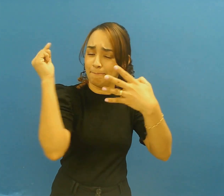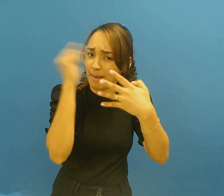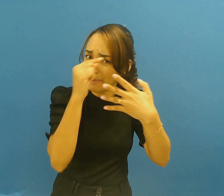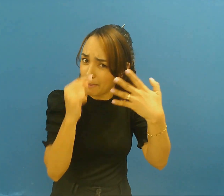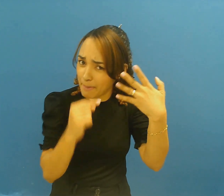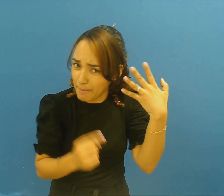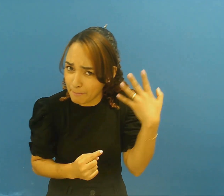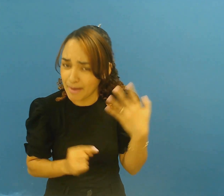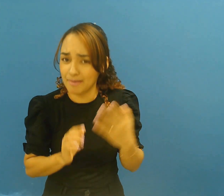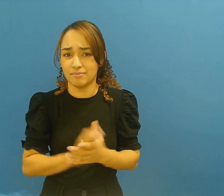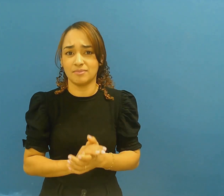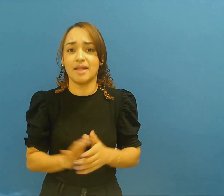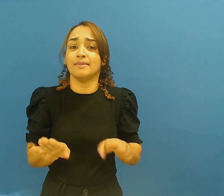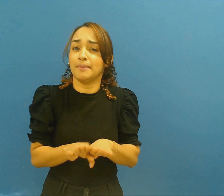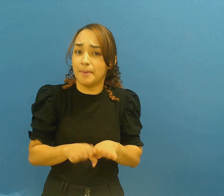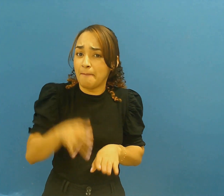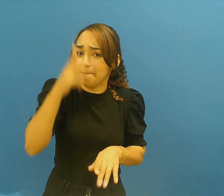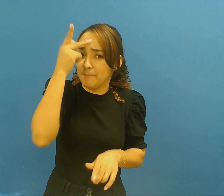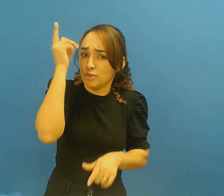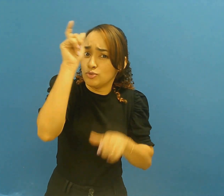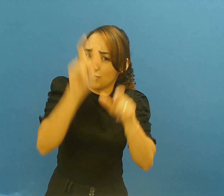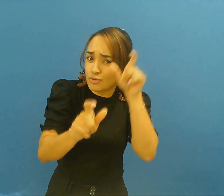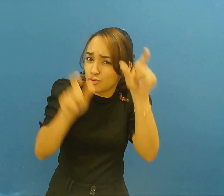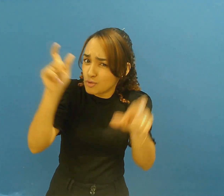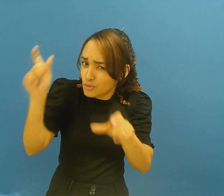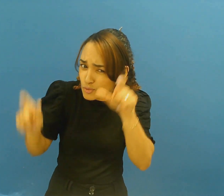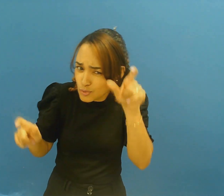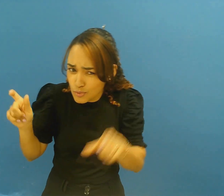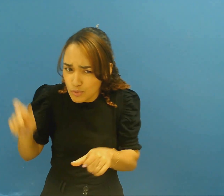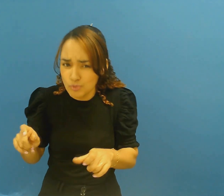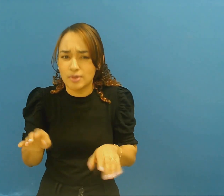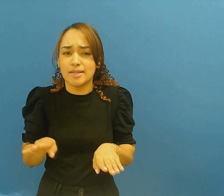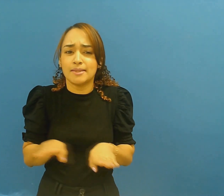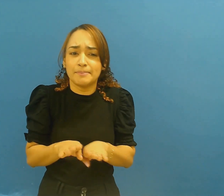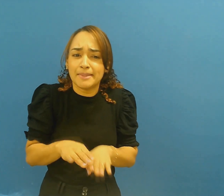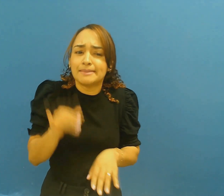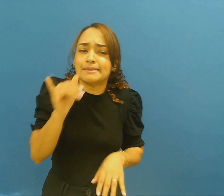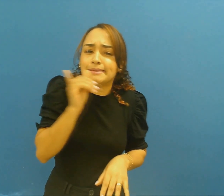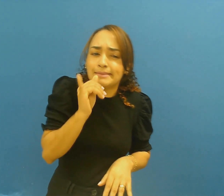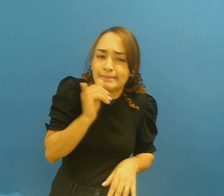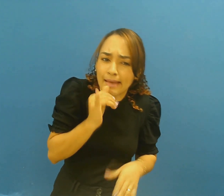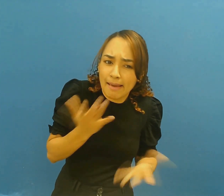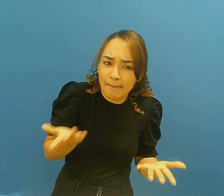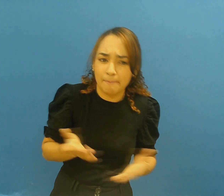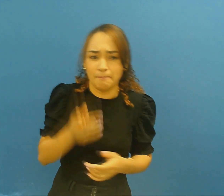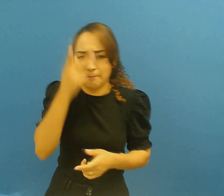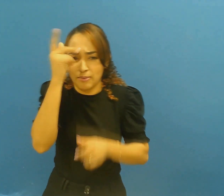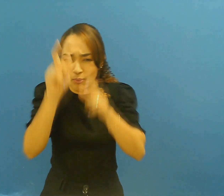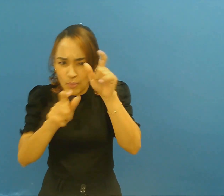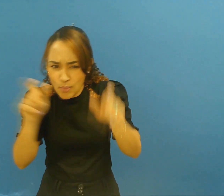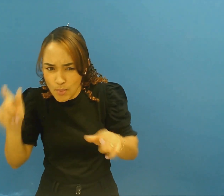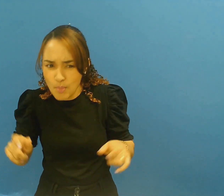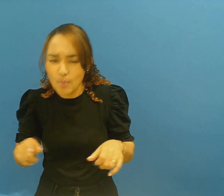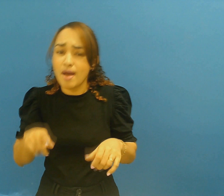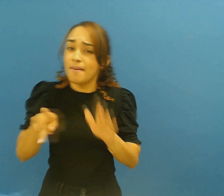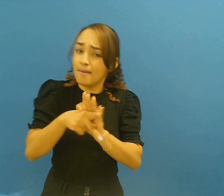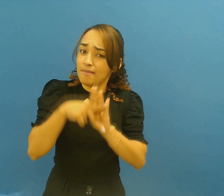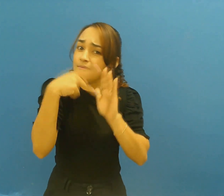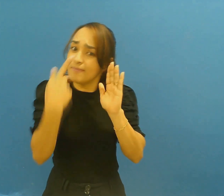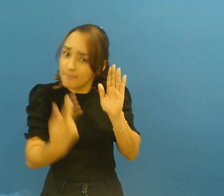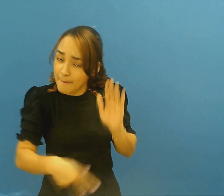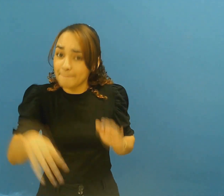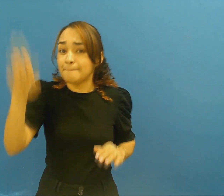aprendemos o que é mito, a sua estrutura, alguns exemplos de personagens da